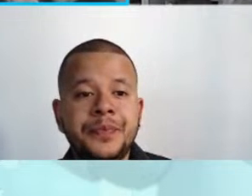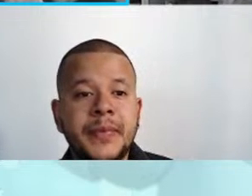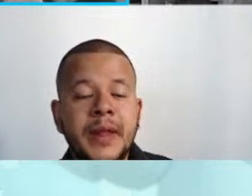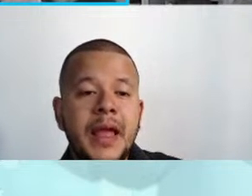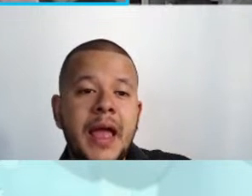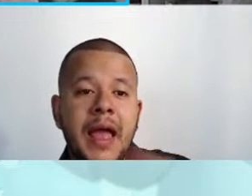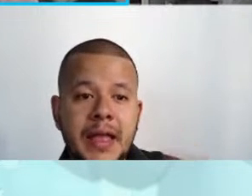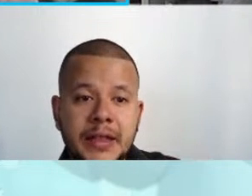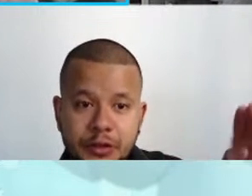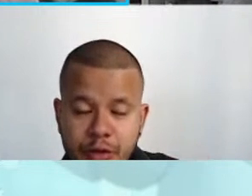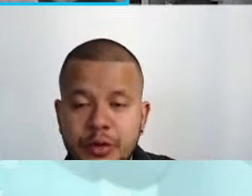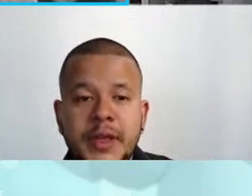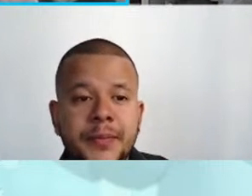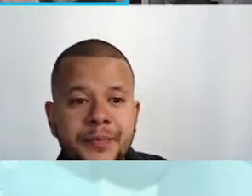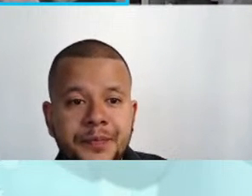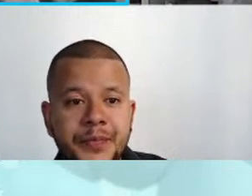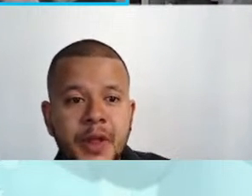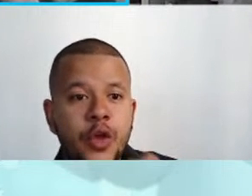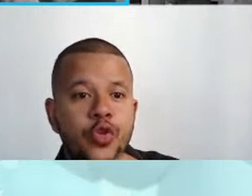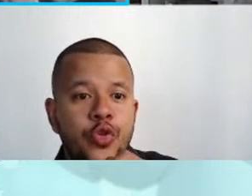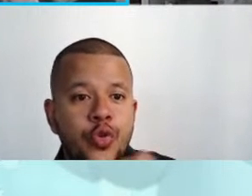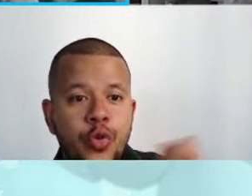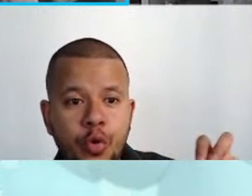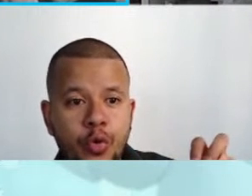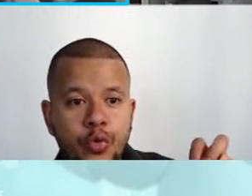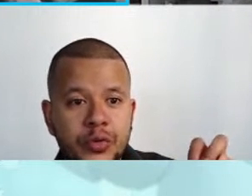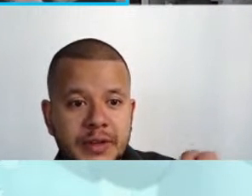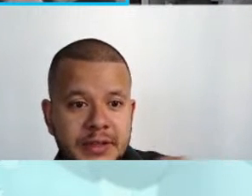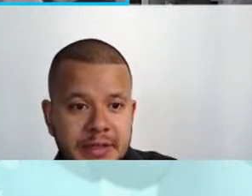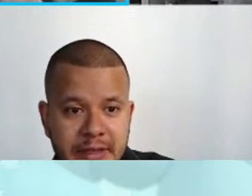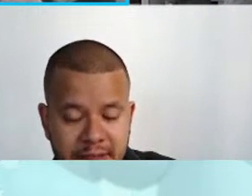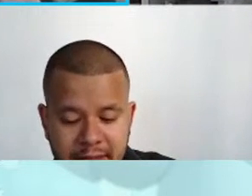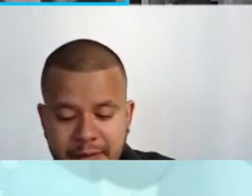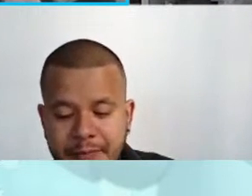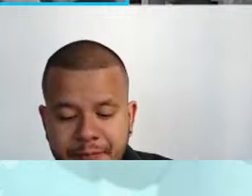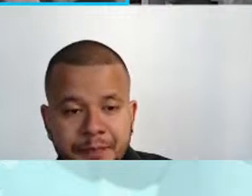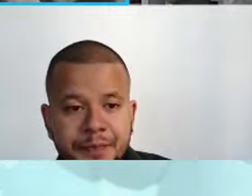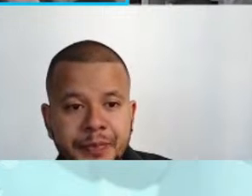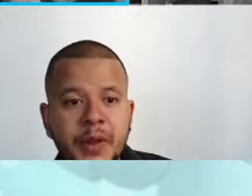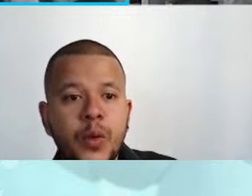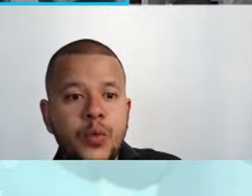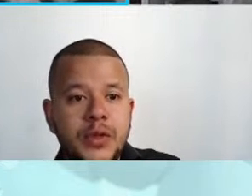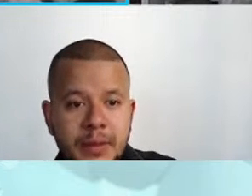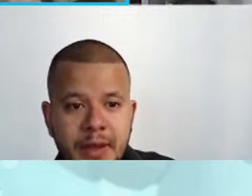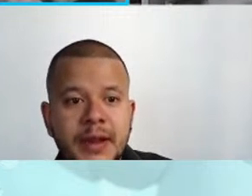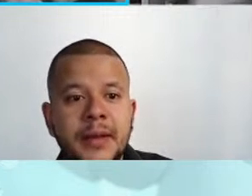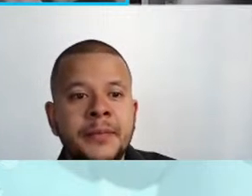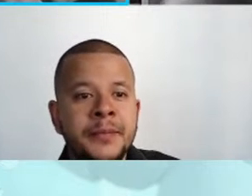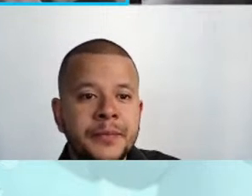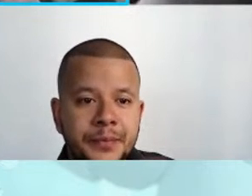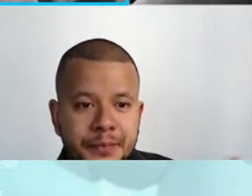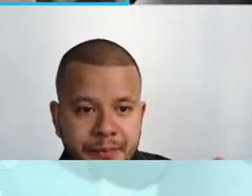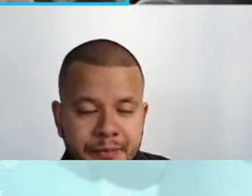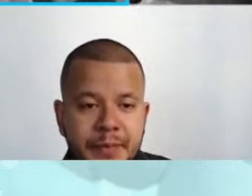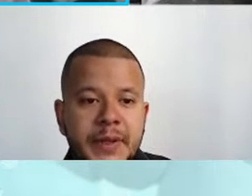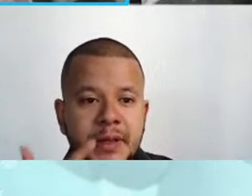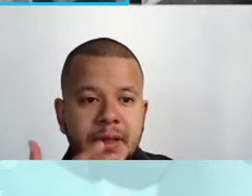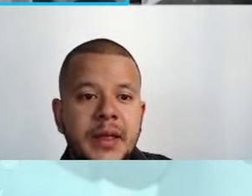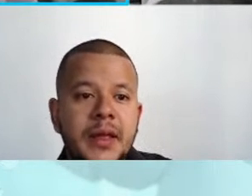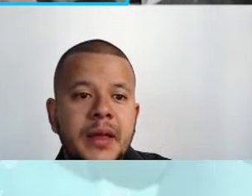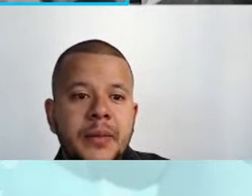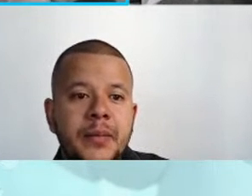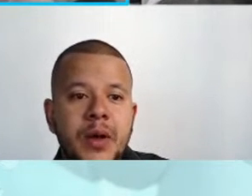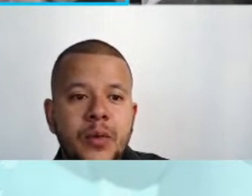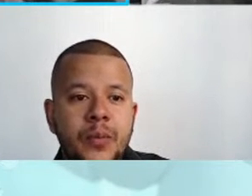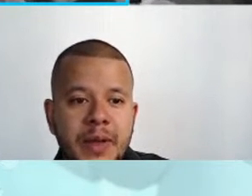empezó, Norte de Santander también está realizando esas certificaciones, Cundinamarca, Valle del Cauca, Vaupés y Cesar empezó